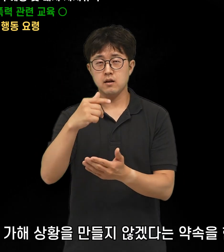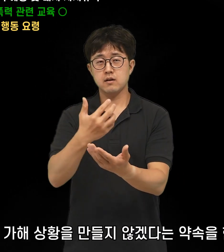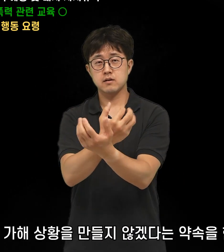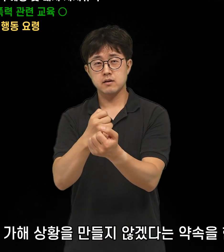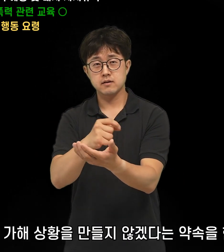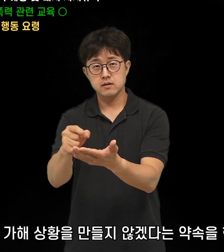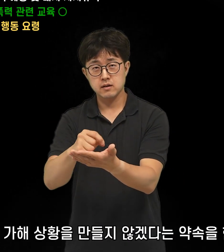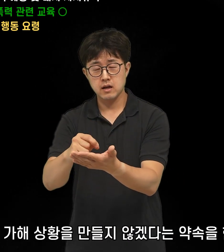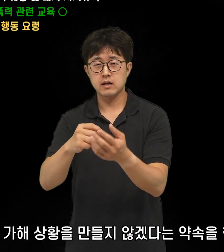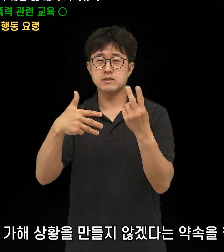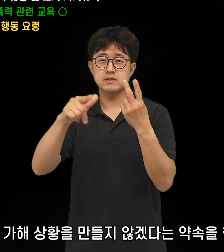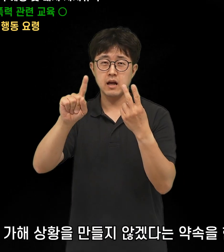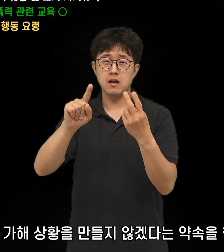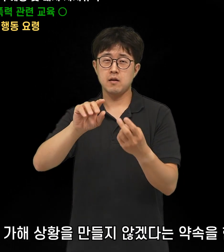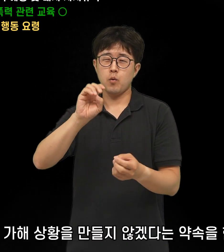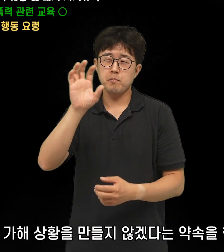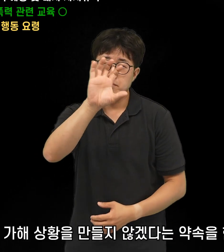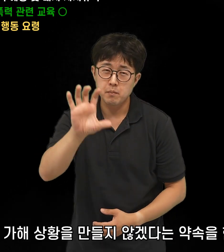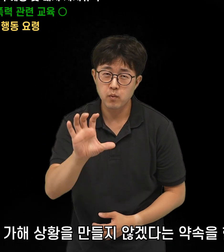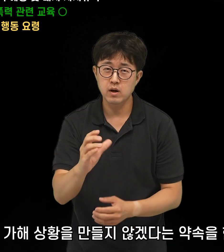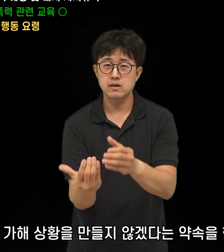가해 상황을 만들지 않겠다는 약속을 한다.